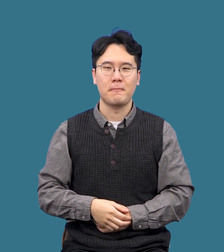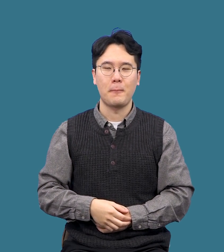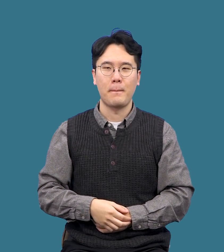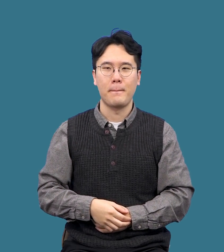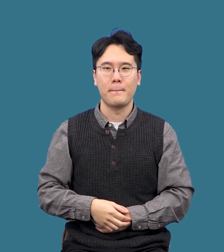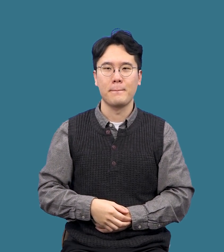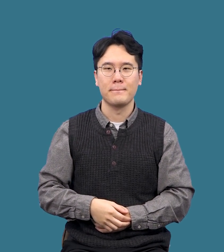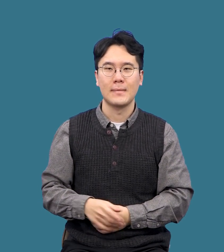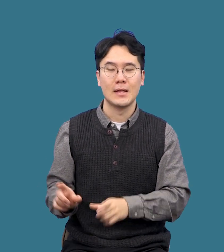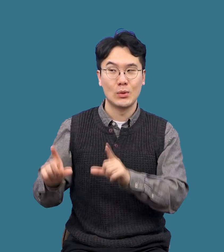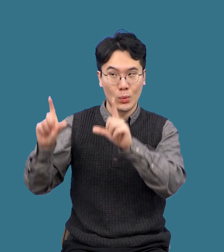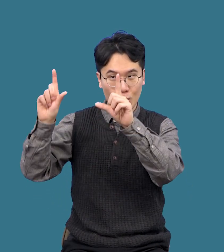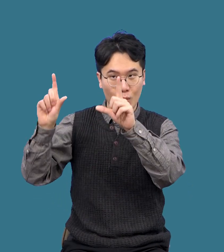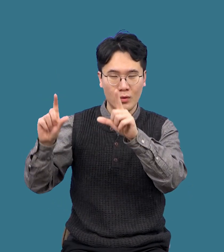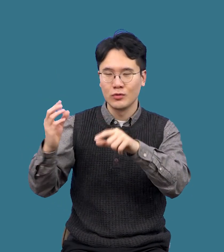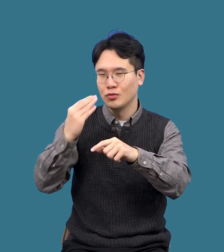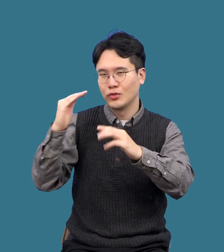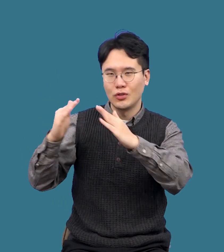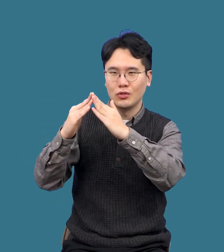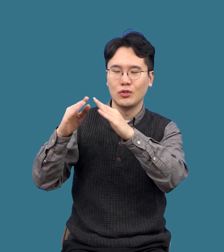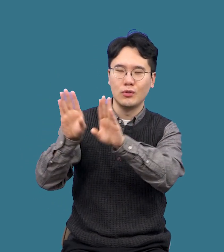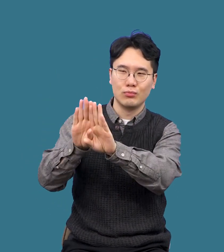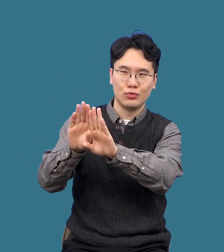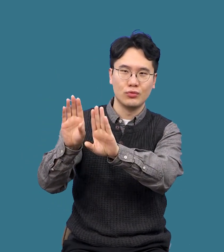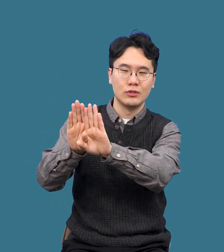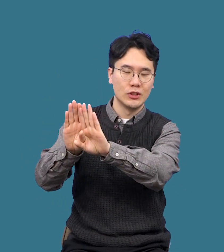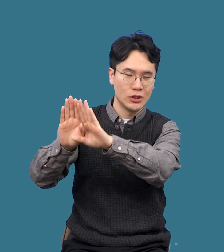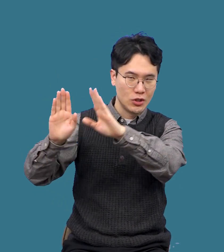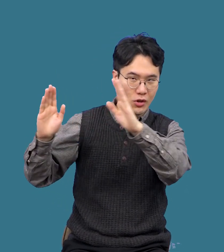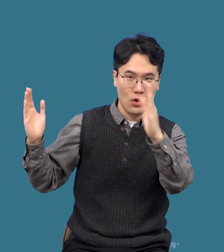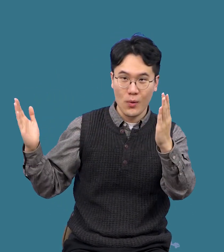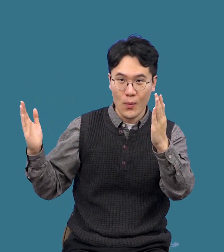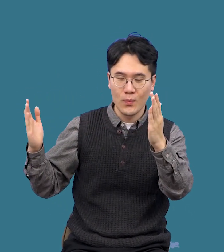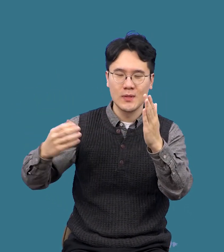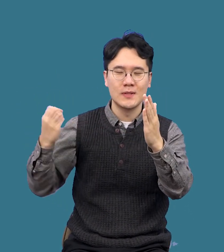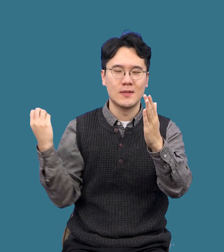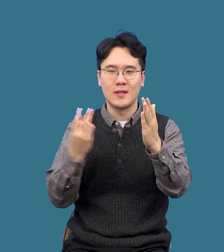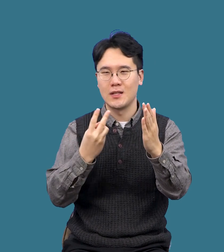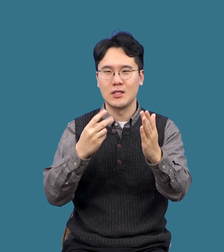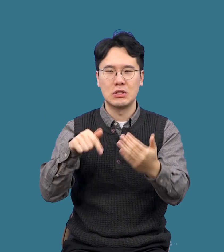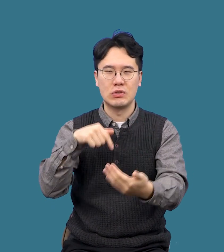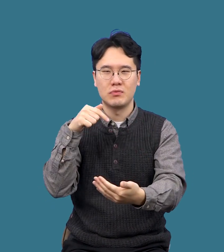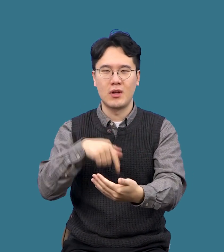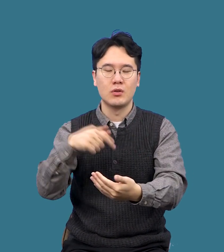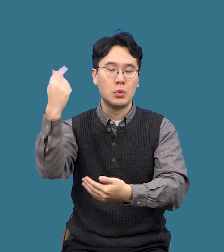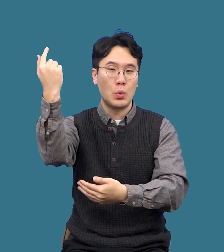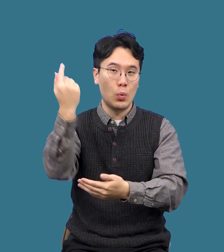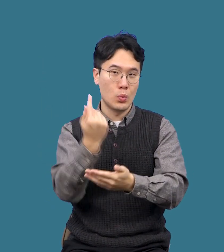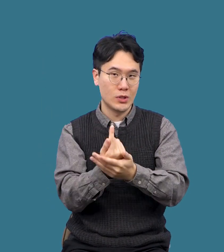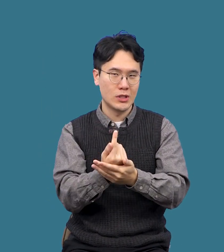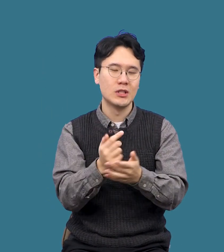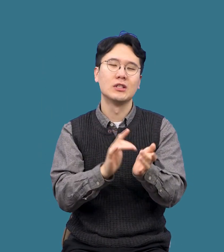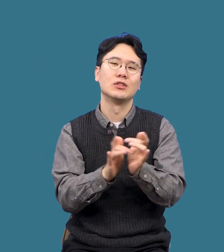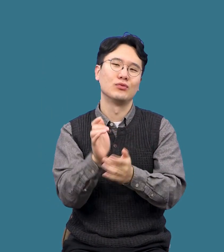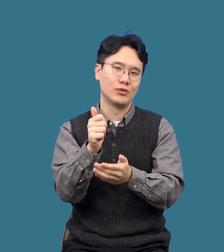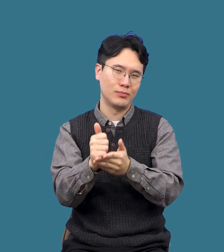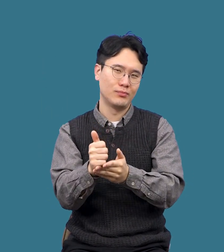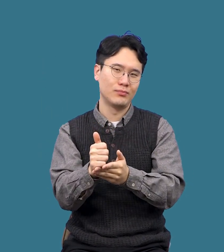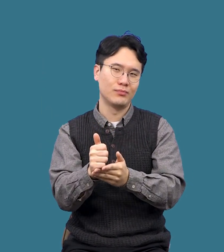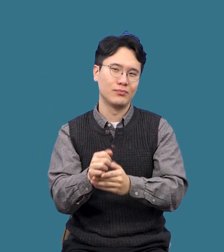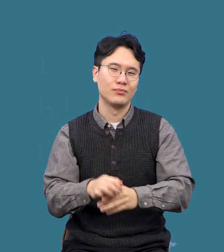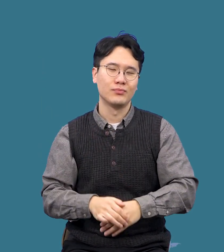성전의 문을 열고 다시 우리 가운데 오실 그 메시아, 동쪽 앞에 유다 지파가